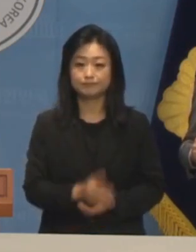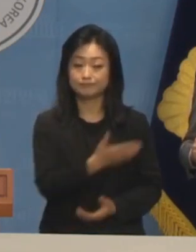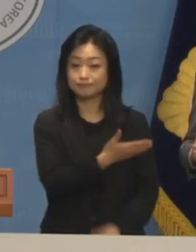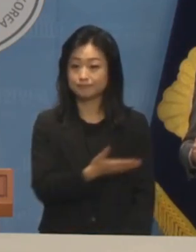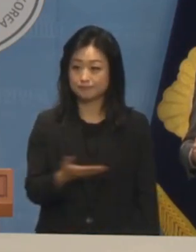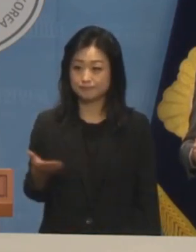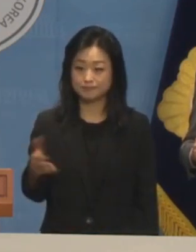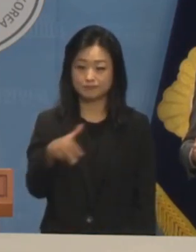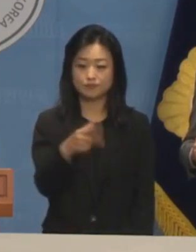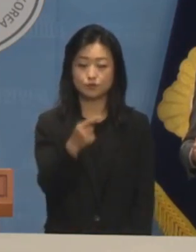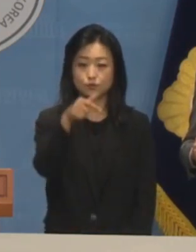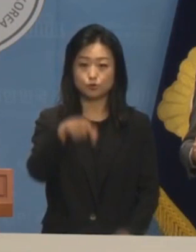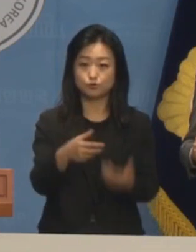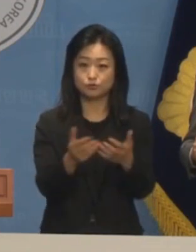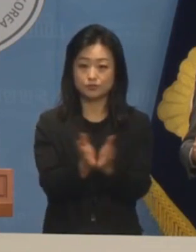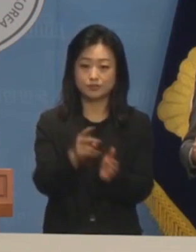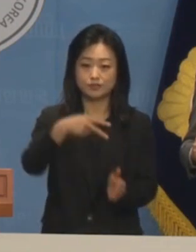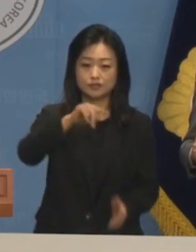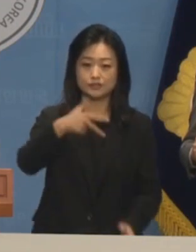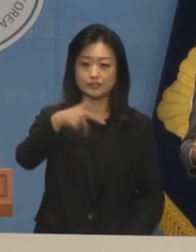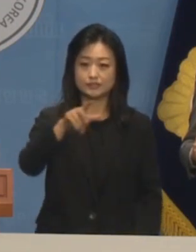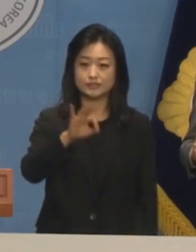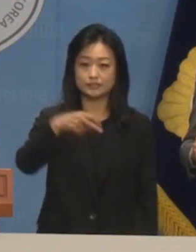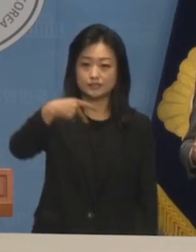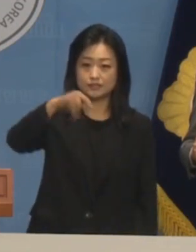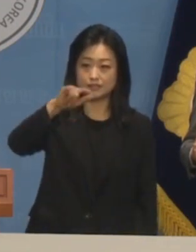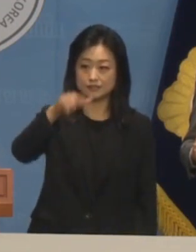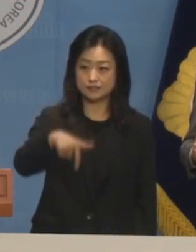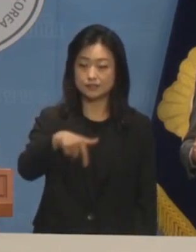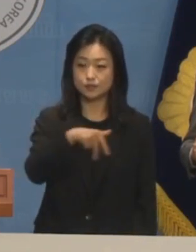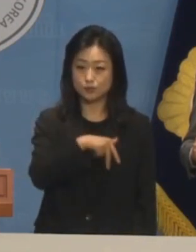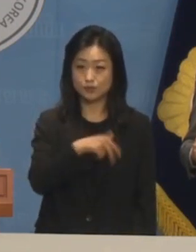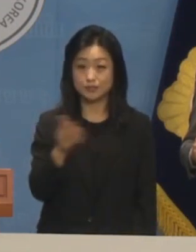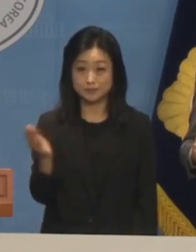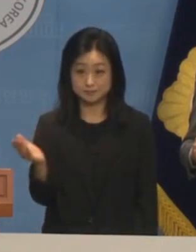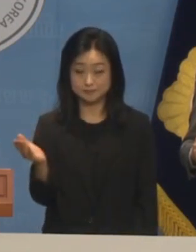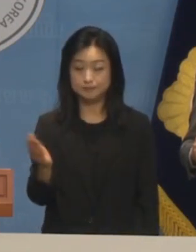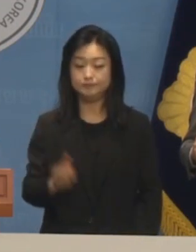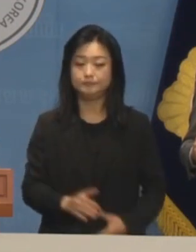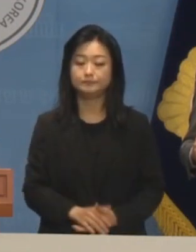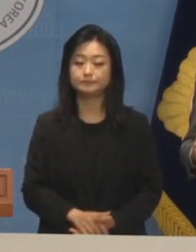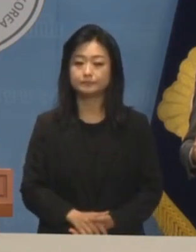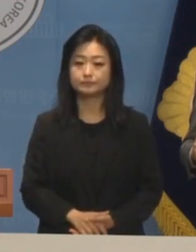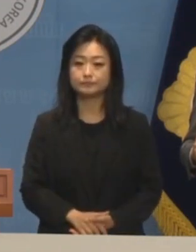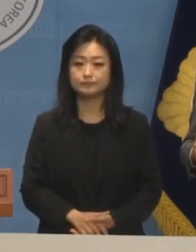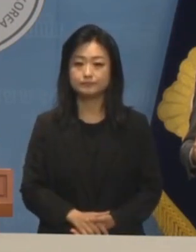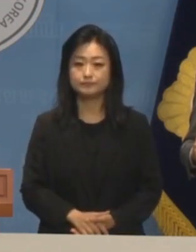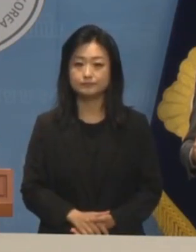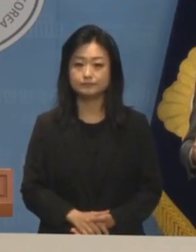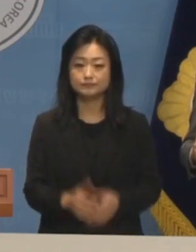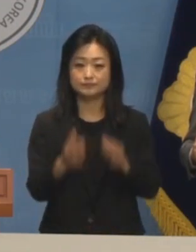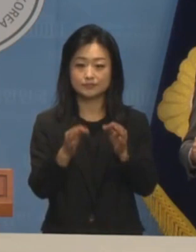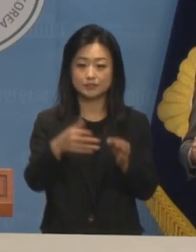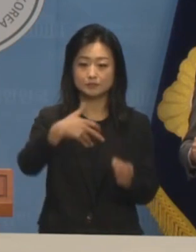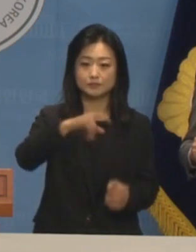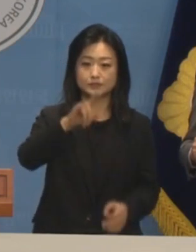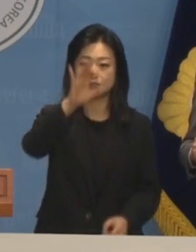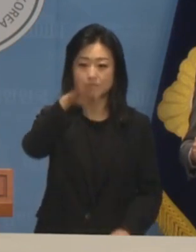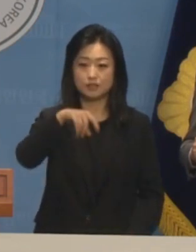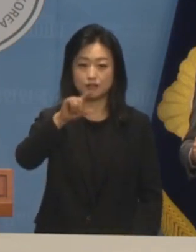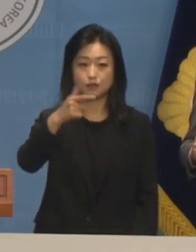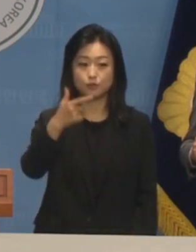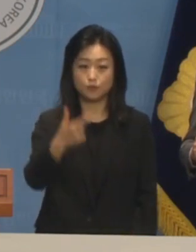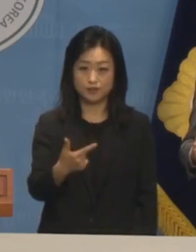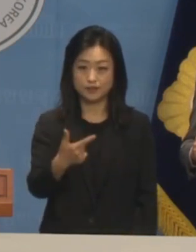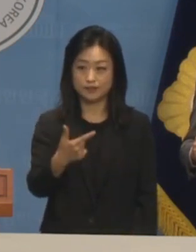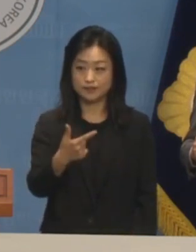현장에는 조국혁신당의 신장식 의원님 함께 해주고 계십니다. 네, 조국혁신당의 김재원 의원님 또 함께